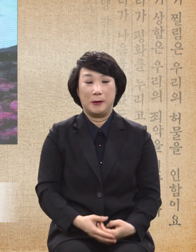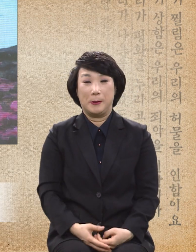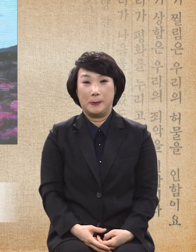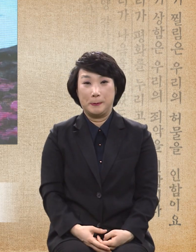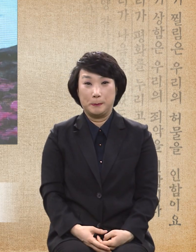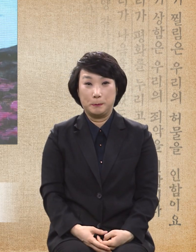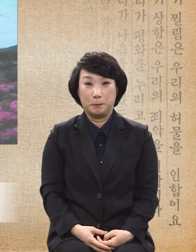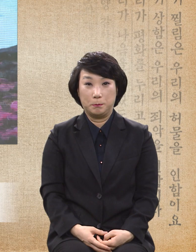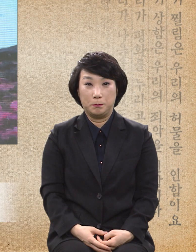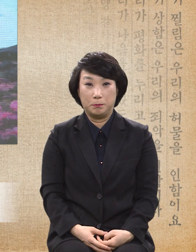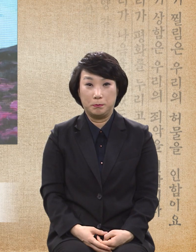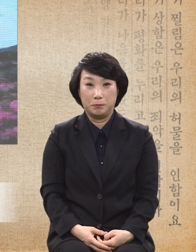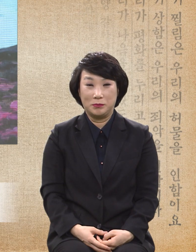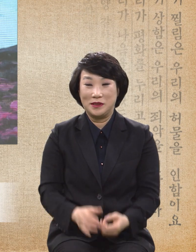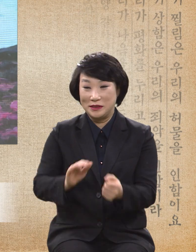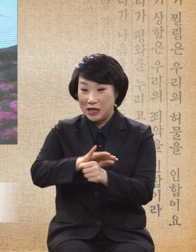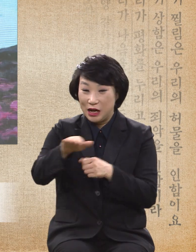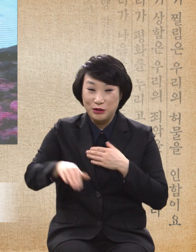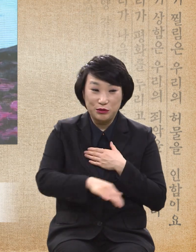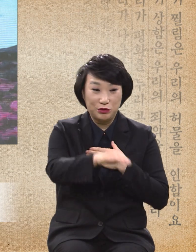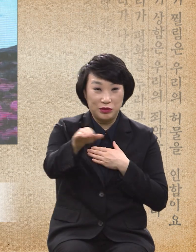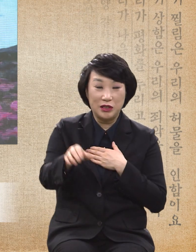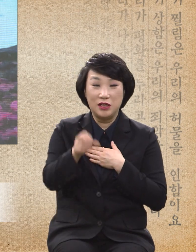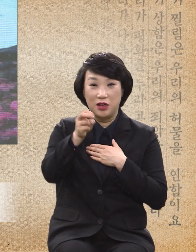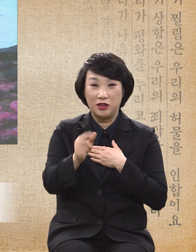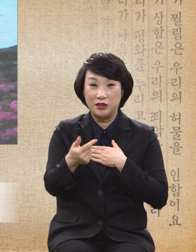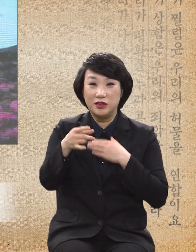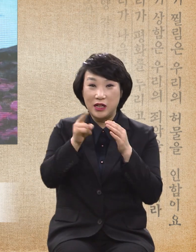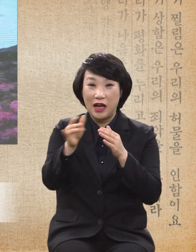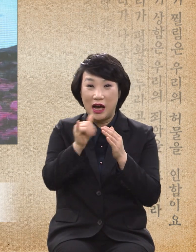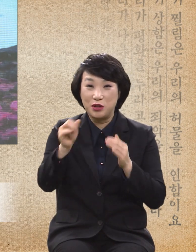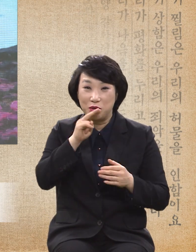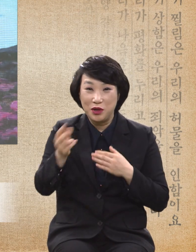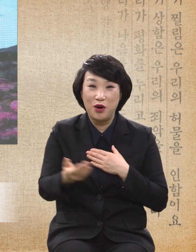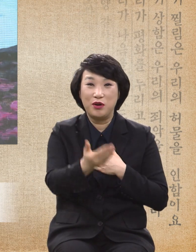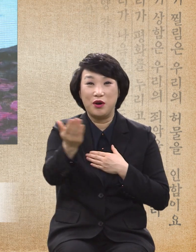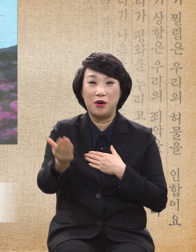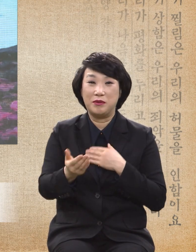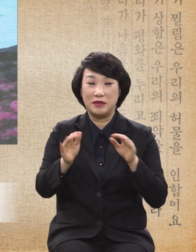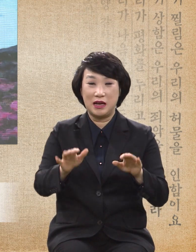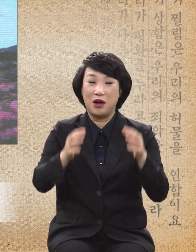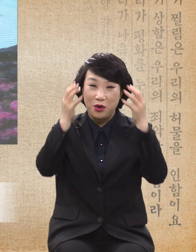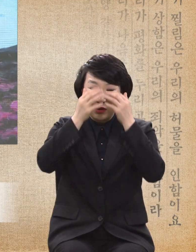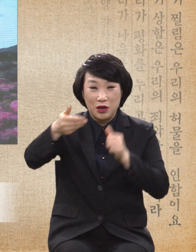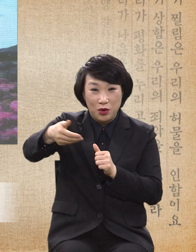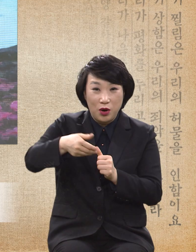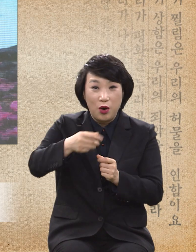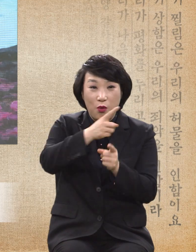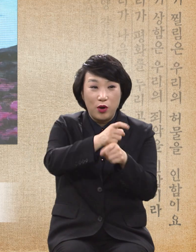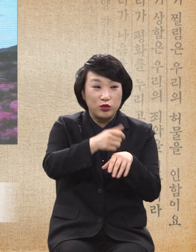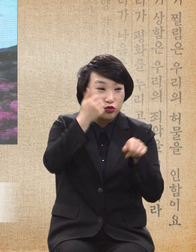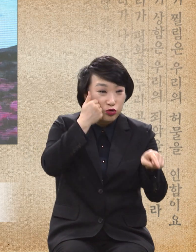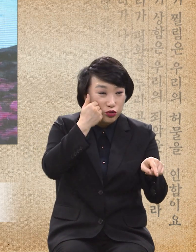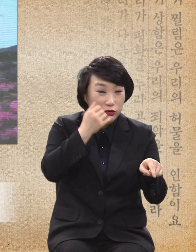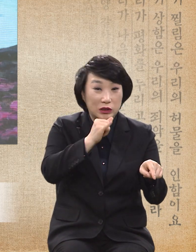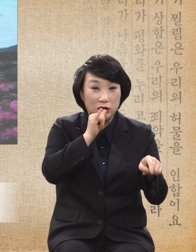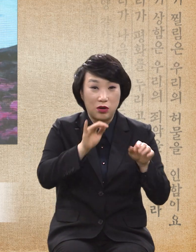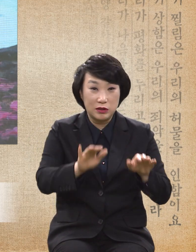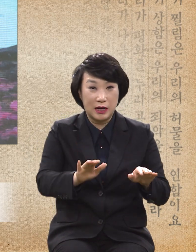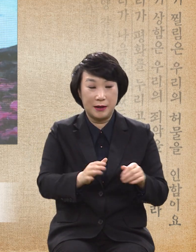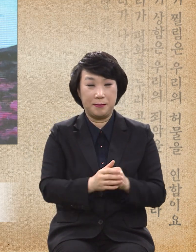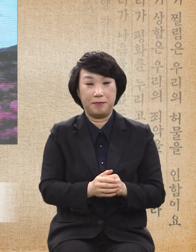없는 것입니다. 사랑하는 연세가족이요, 당신에게 고통을 가하는 원수가